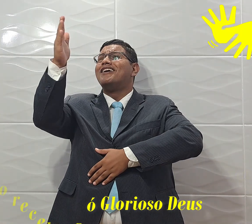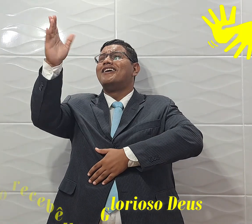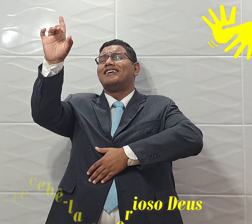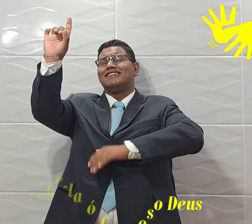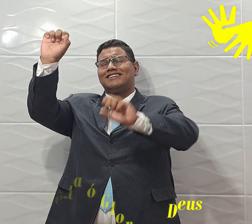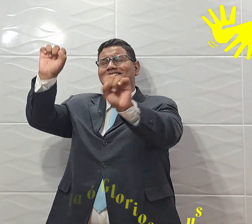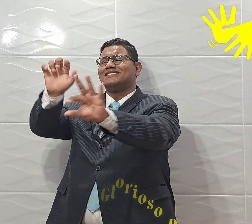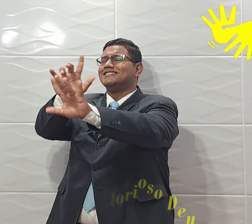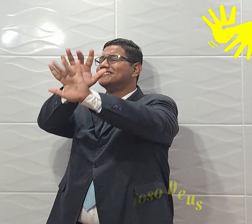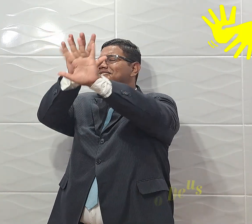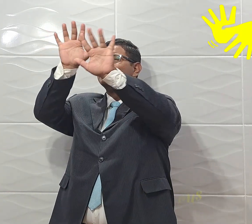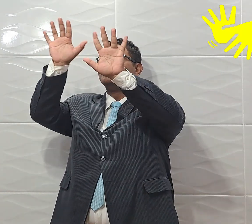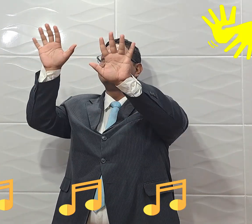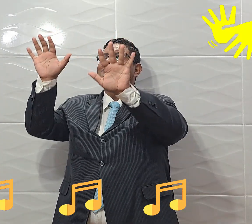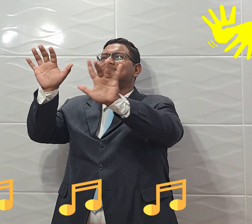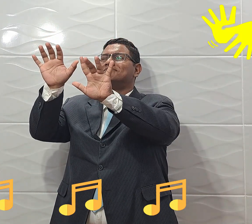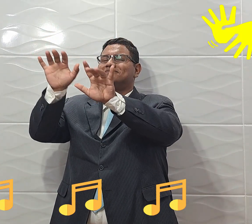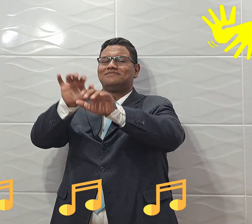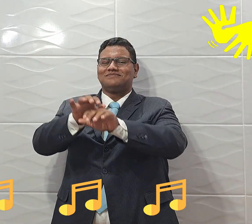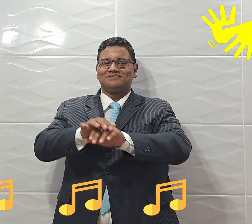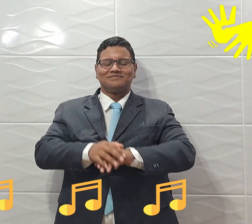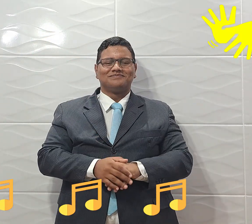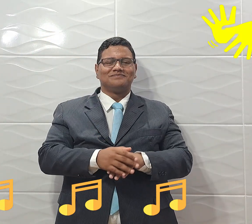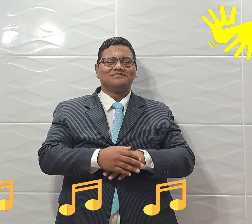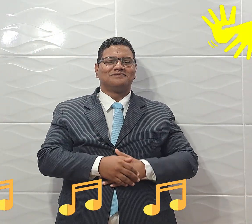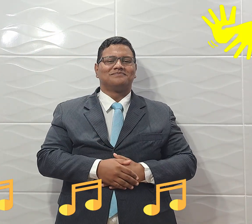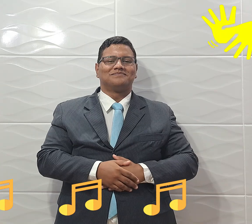glorioso Deus.